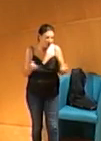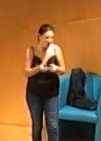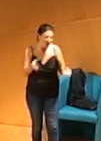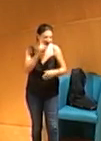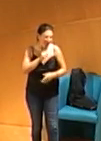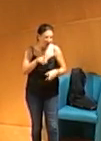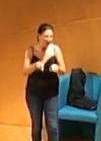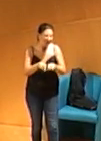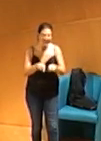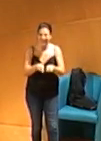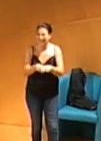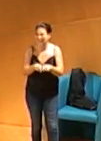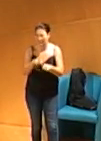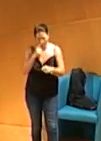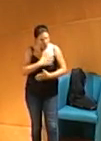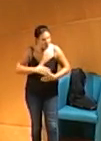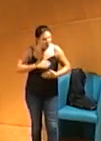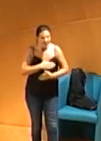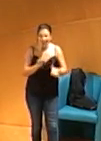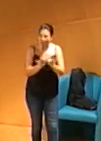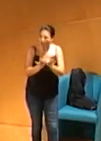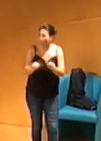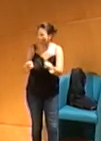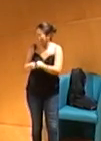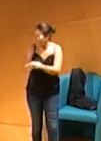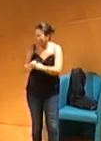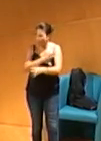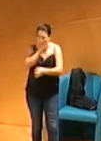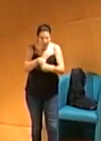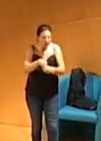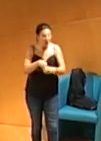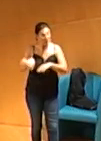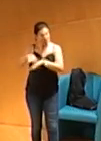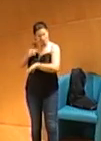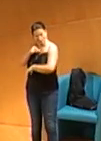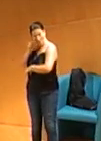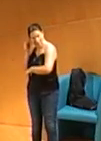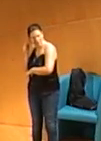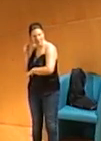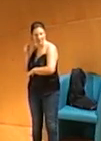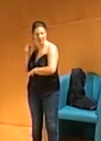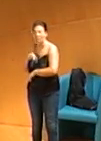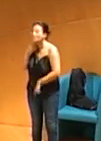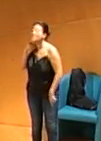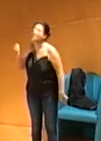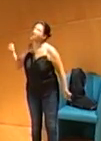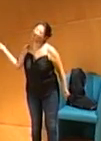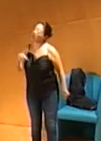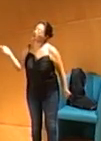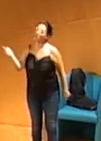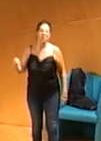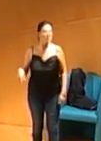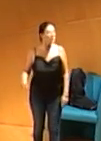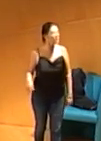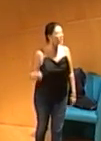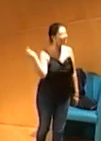contente, effectivement, les frères et sœurs, les frères ont parlé. Mon mari, j'ai mis un coup de couteau sous la gorge, il a parlé.